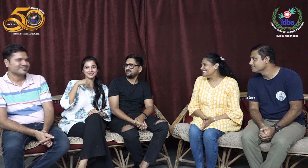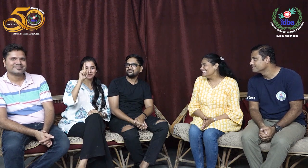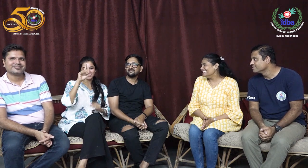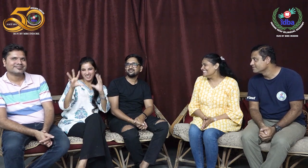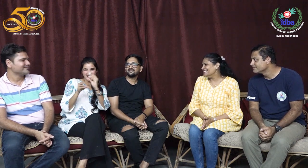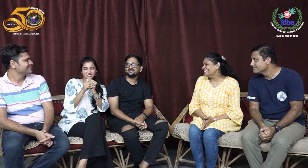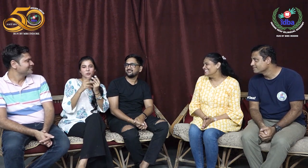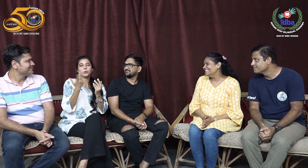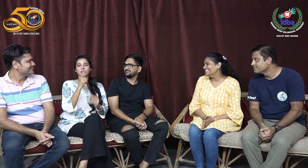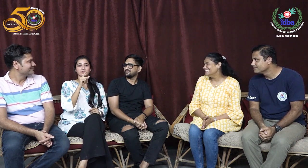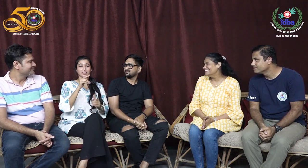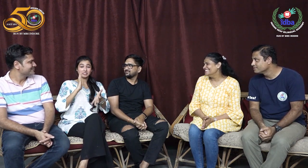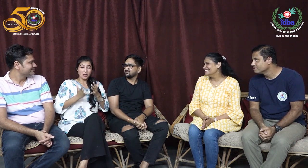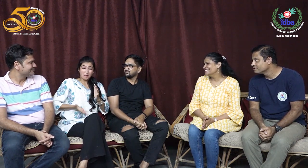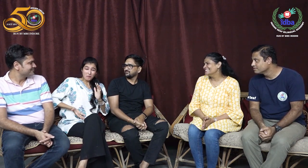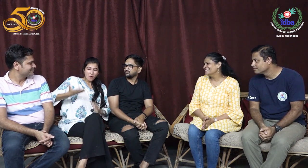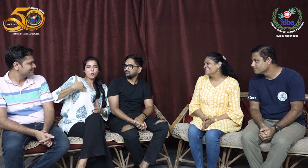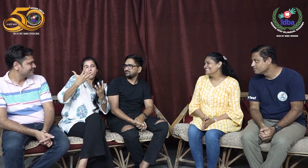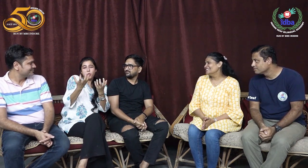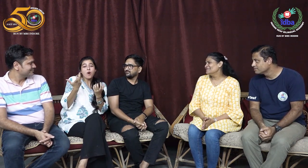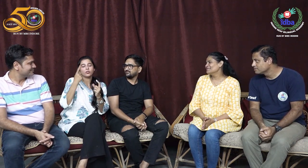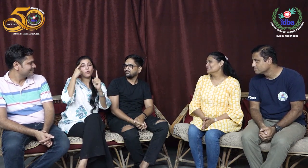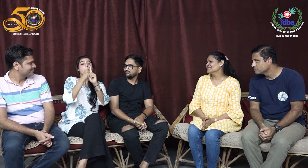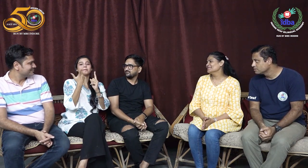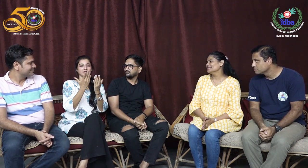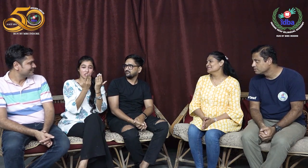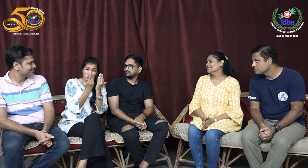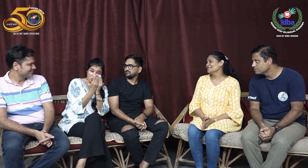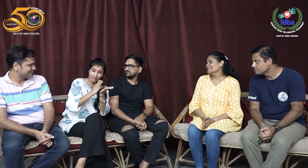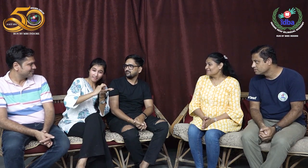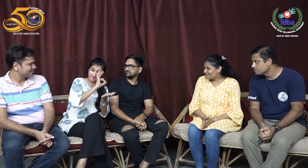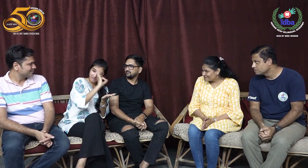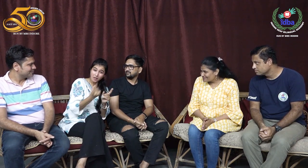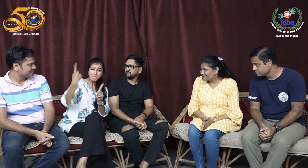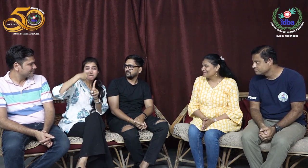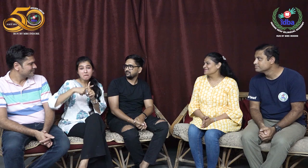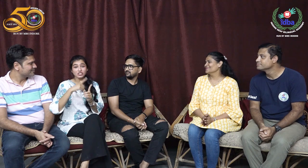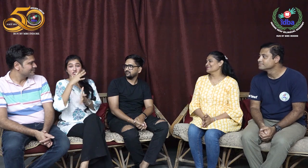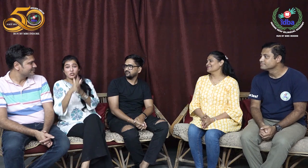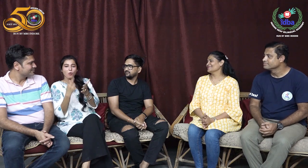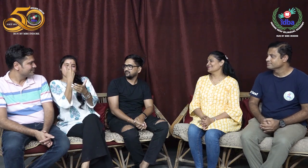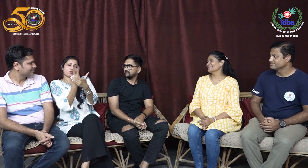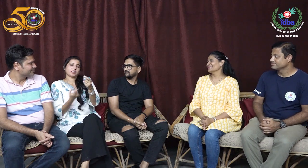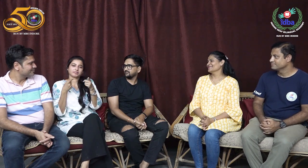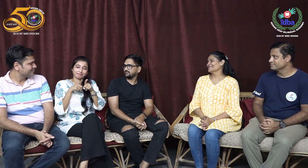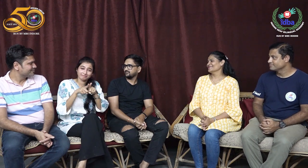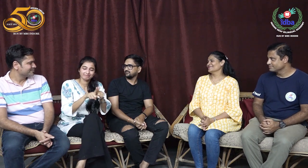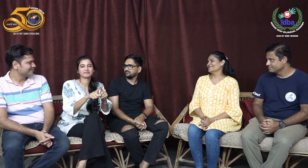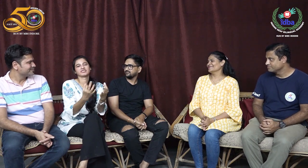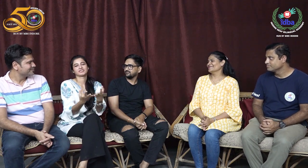और ऐड करनी है मुझे कि साइन जो है बहुत करना ठीक है, बट साथ में पढ़ाई जो है वो भी बहुत इंपॉर्टेंट है, और साइन